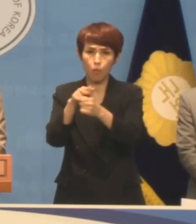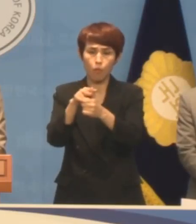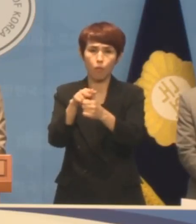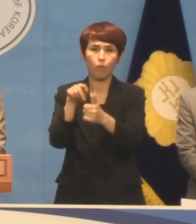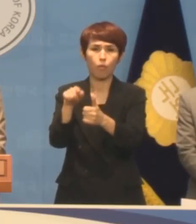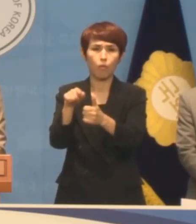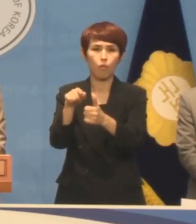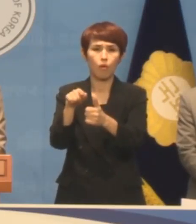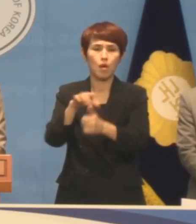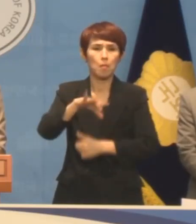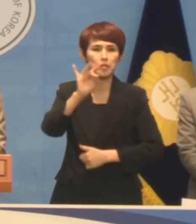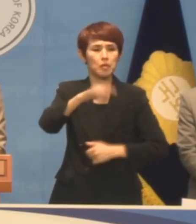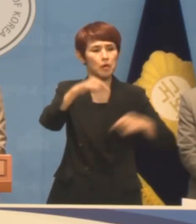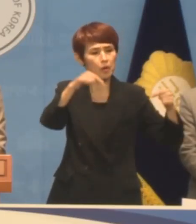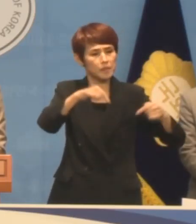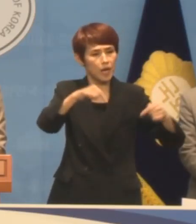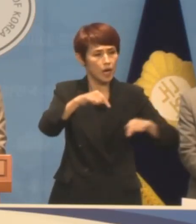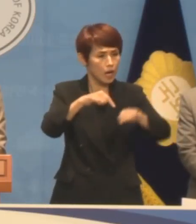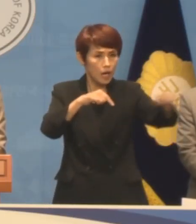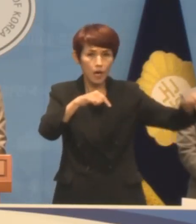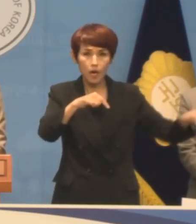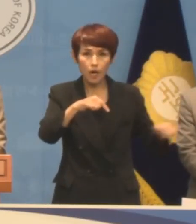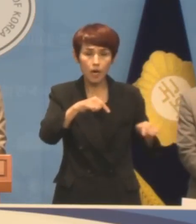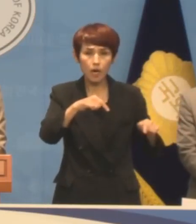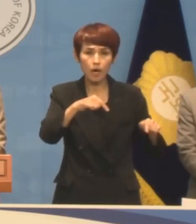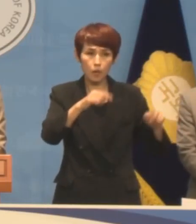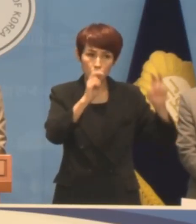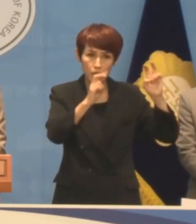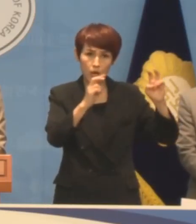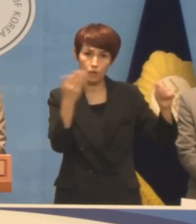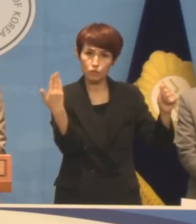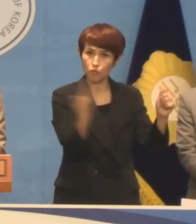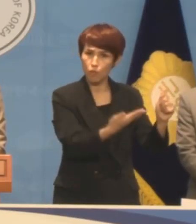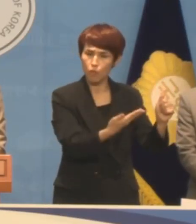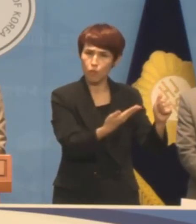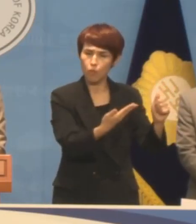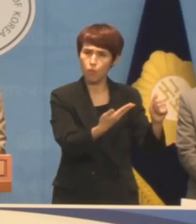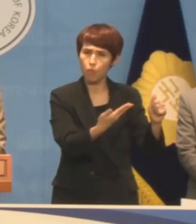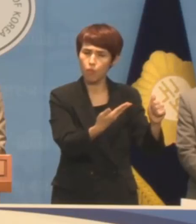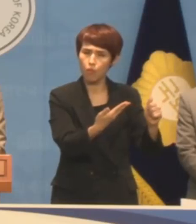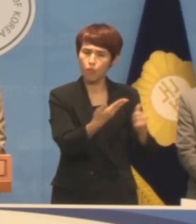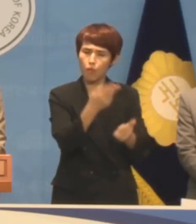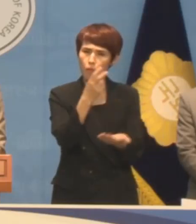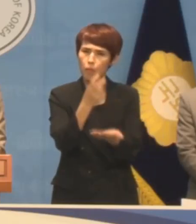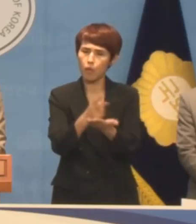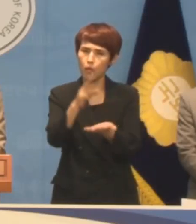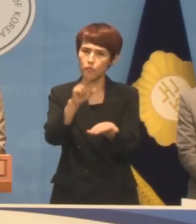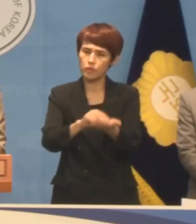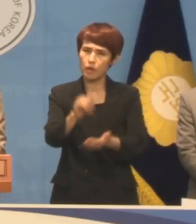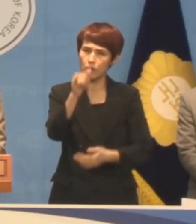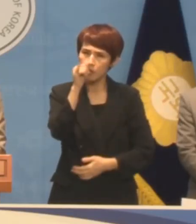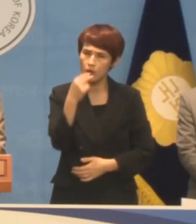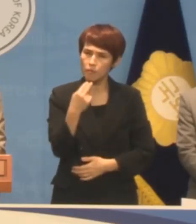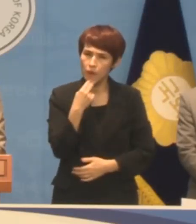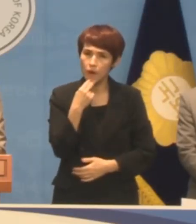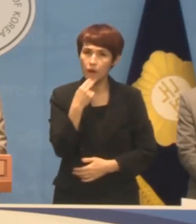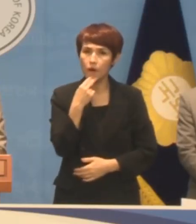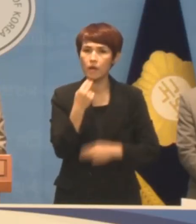없는 우선 협상 대상자에게 제공되는 것이 법적으로 문제가 없는 것인지 예금보험공사에